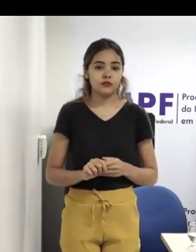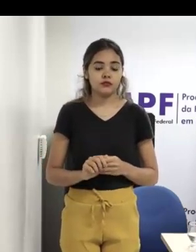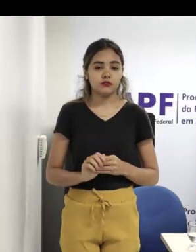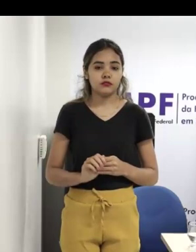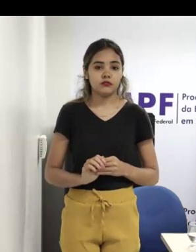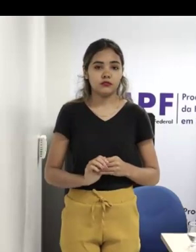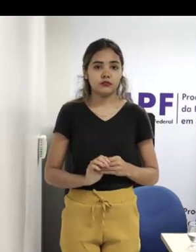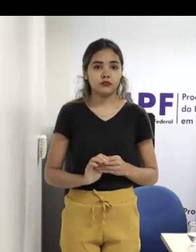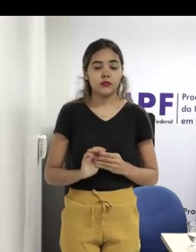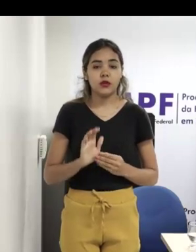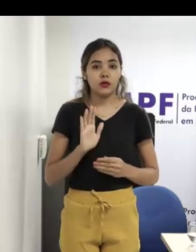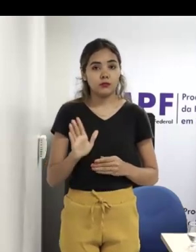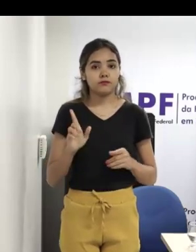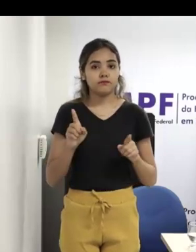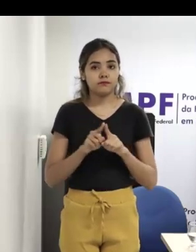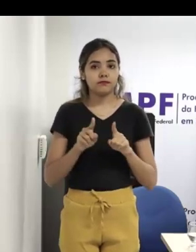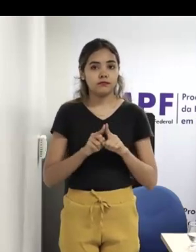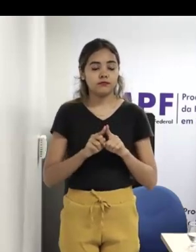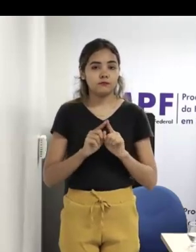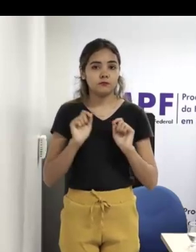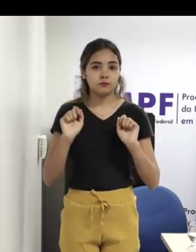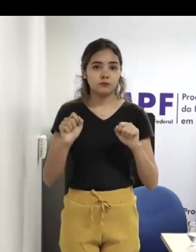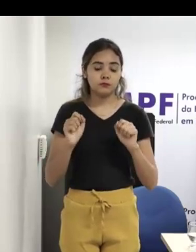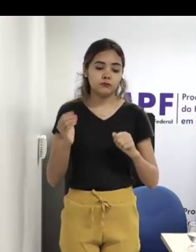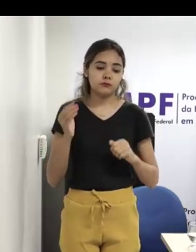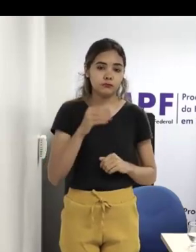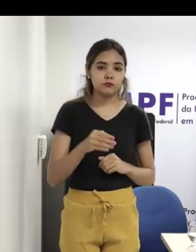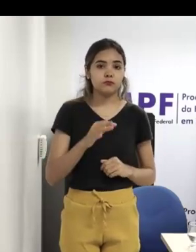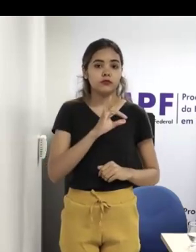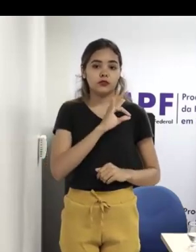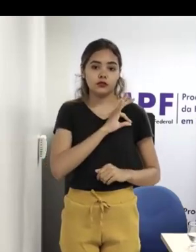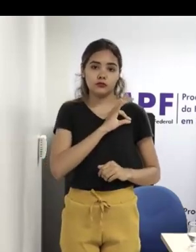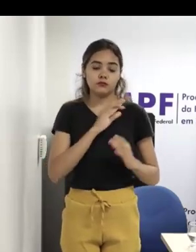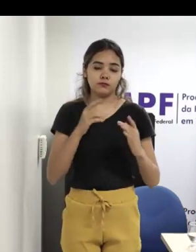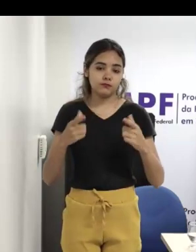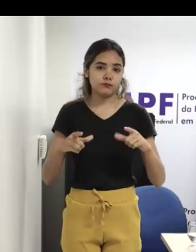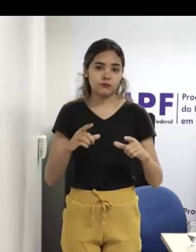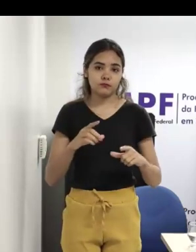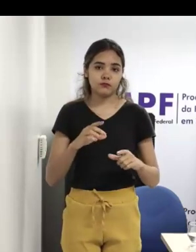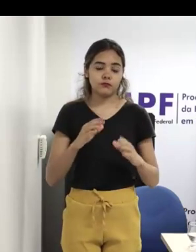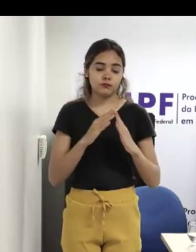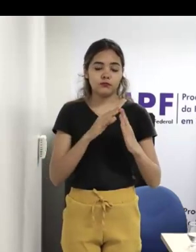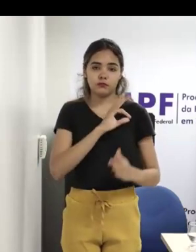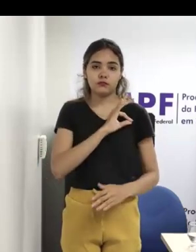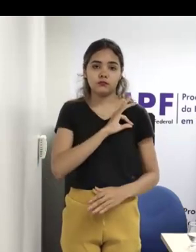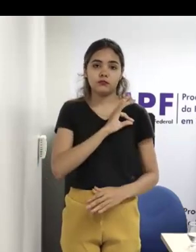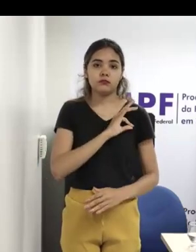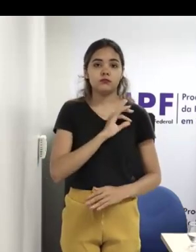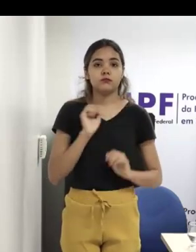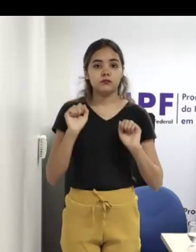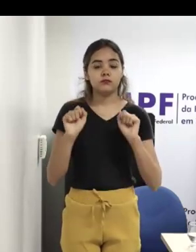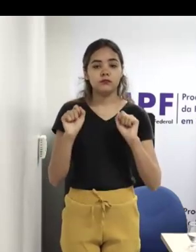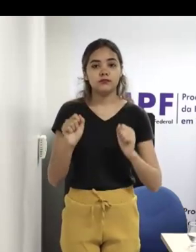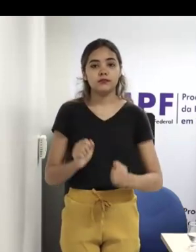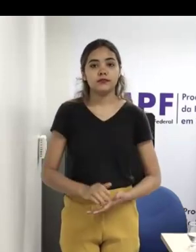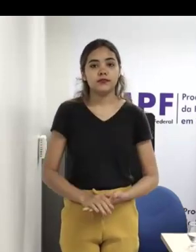outros Ministérios públicos nas outras delegacias de polícia que se for o caso eh ao encaminhamento se for atribuição da pf a